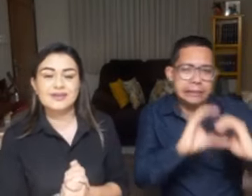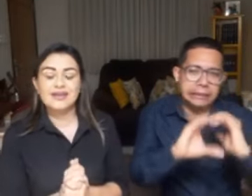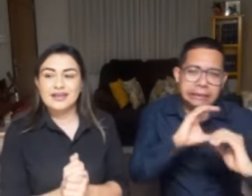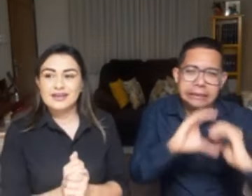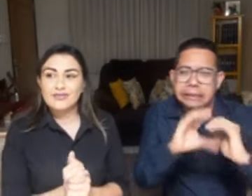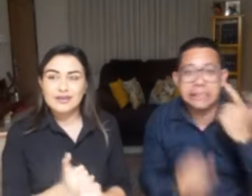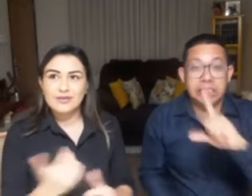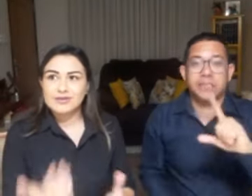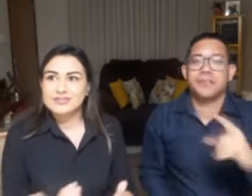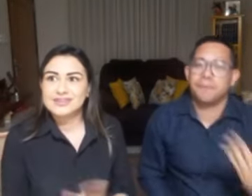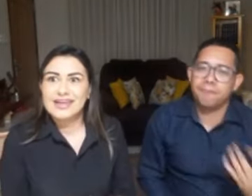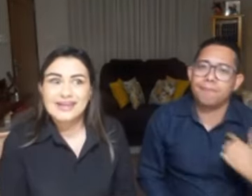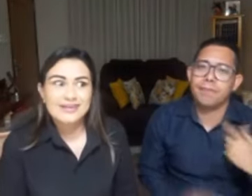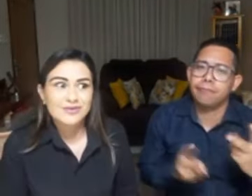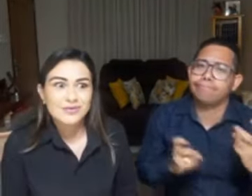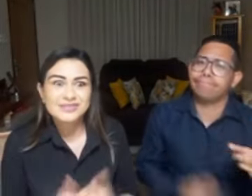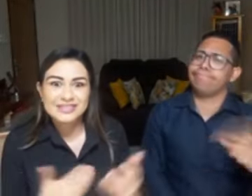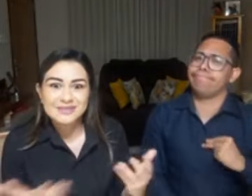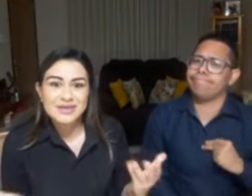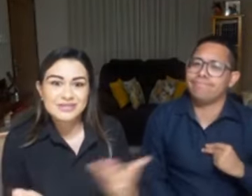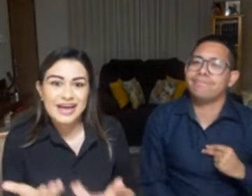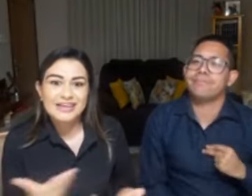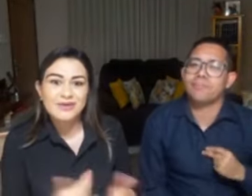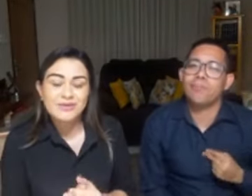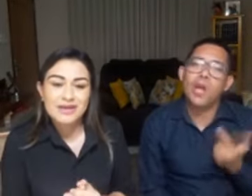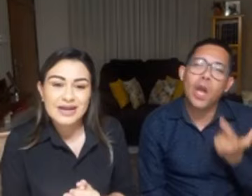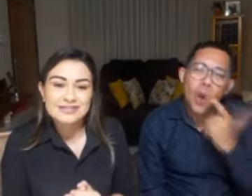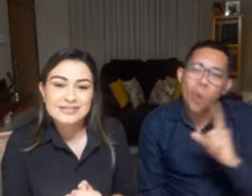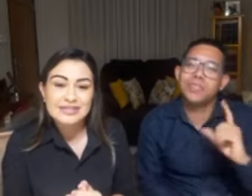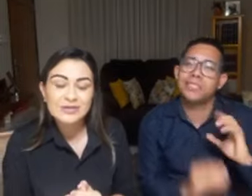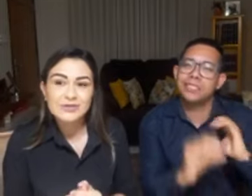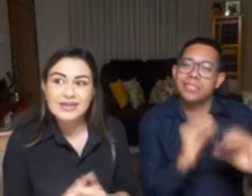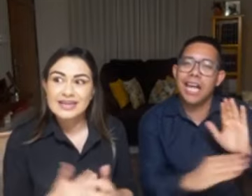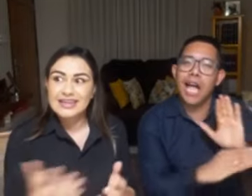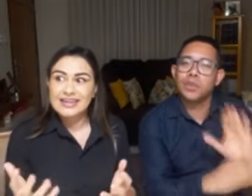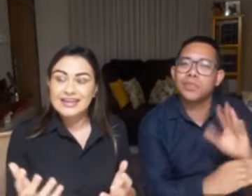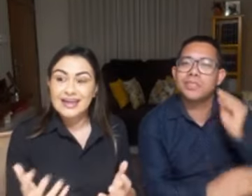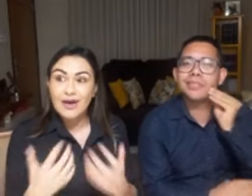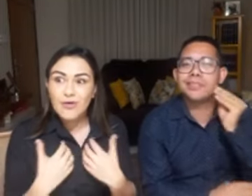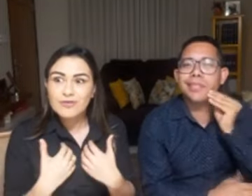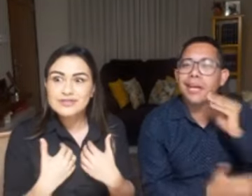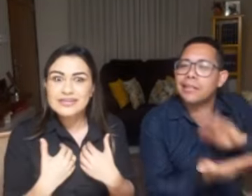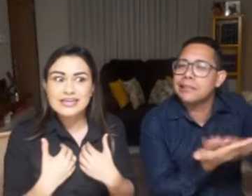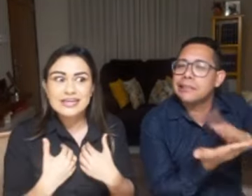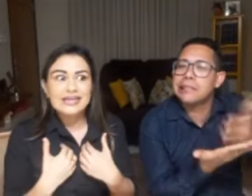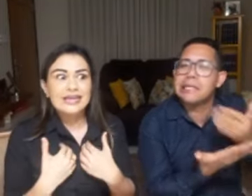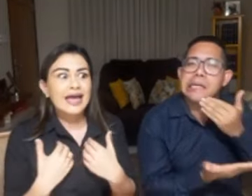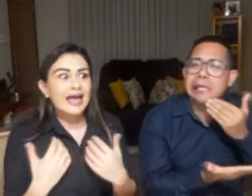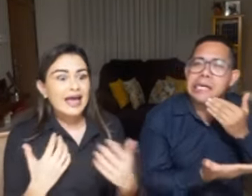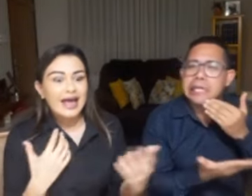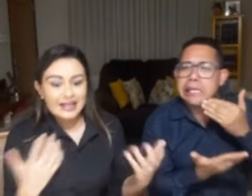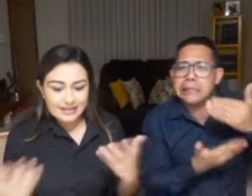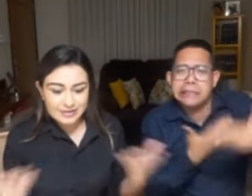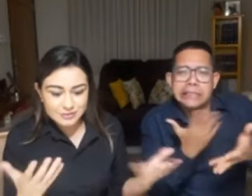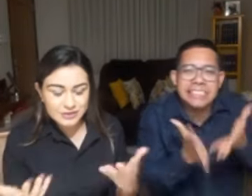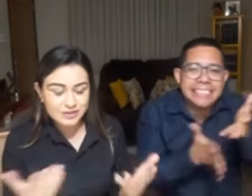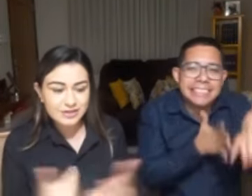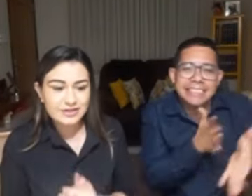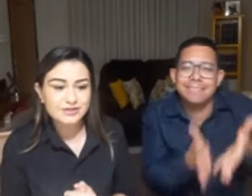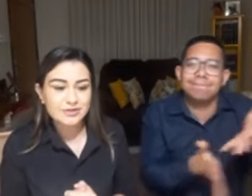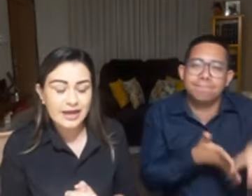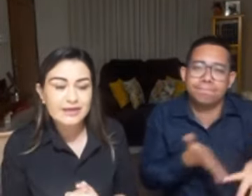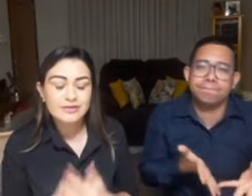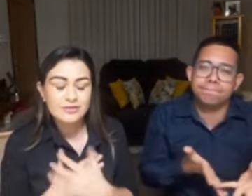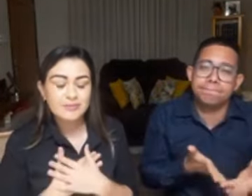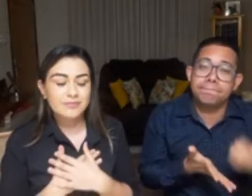conseguindo. E eu falei, nossa, né? Eu consegui mediar aí a comunicação. E eu consegui transmitir